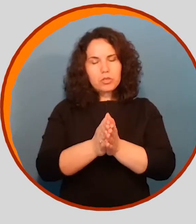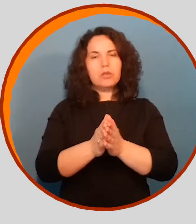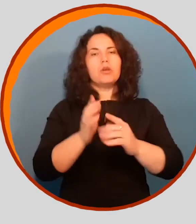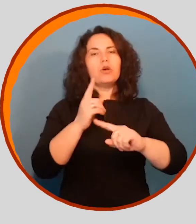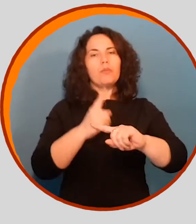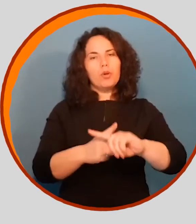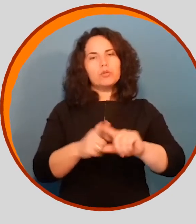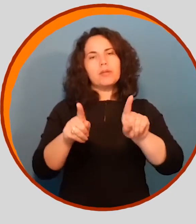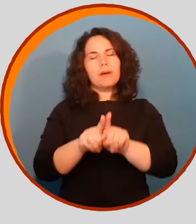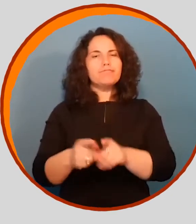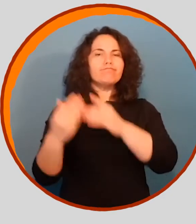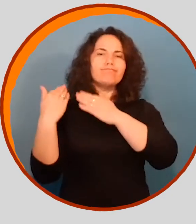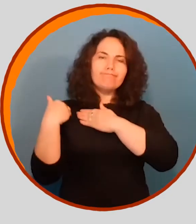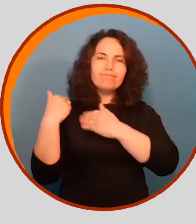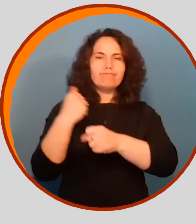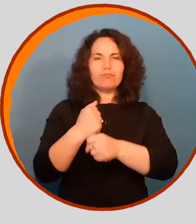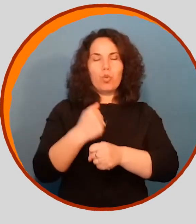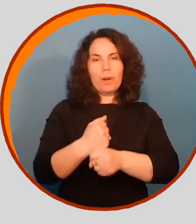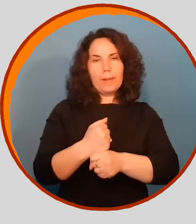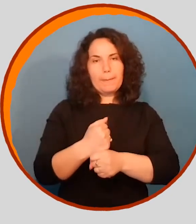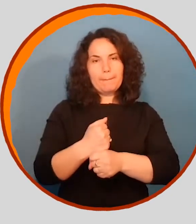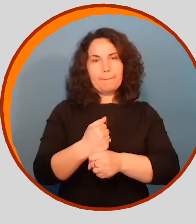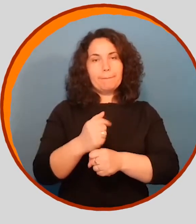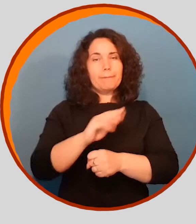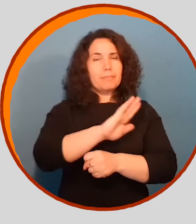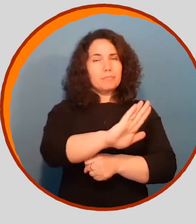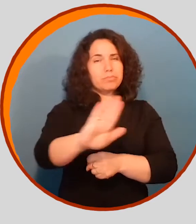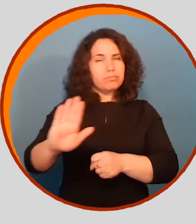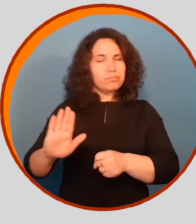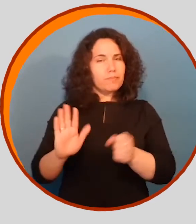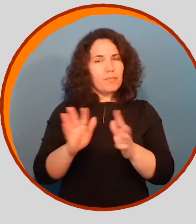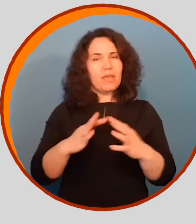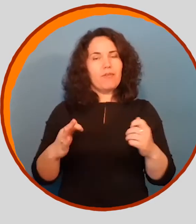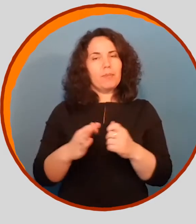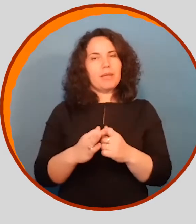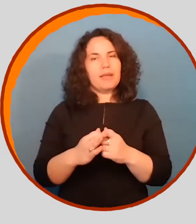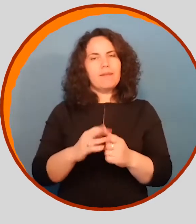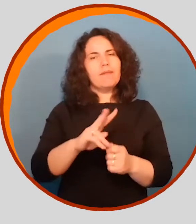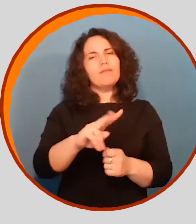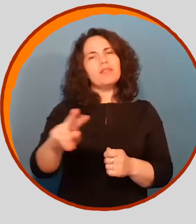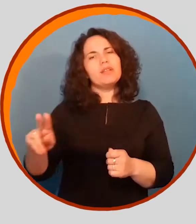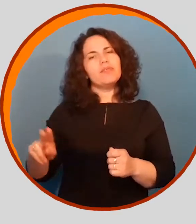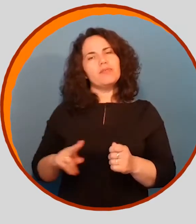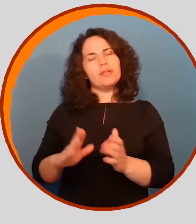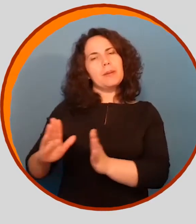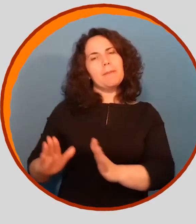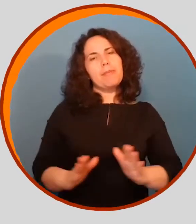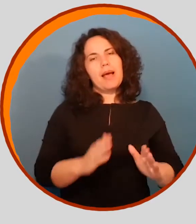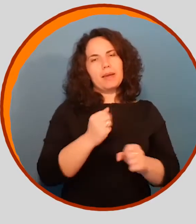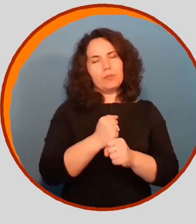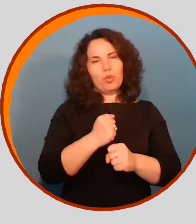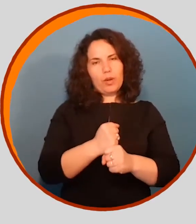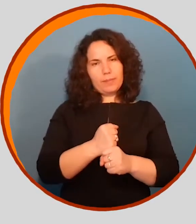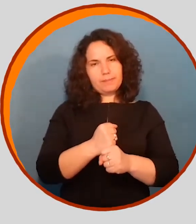detyrimet. Natyrisht që çdo familje ka rutinën e vet. Rutina ndihmon familjen dhe antarët e familjes të kuptojnë se